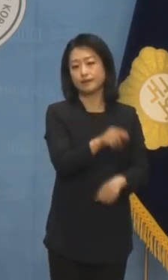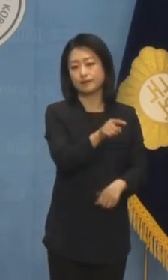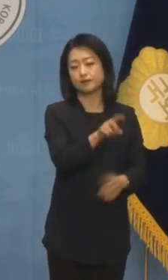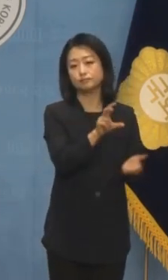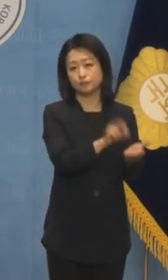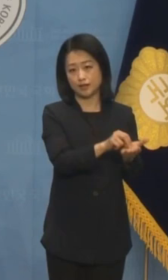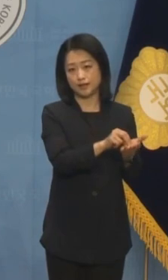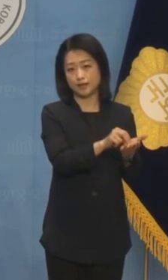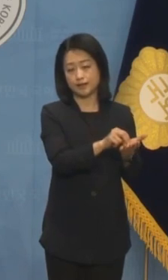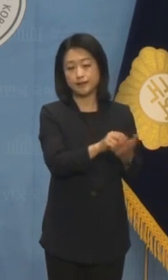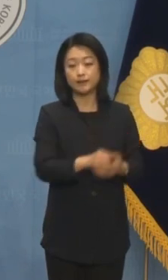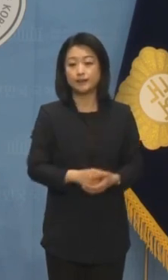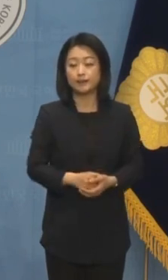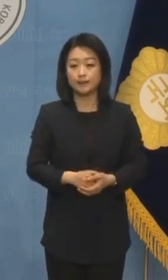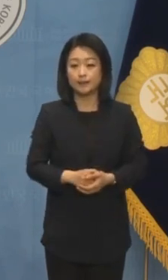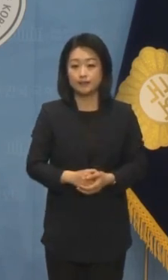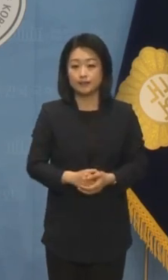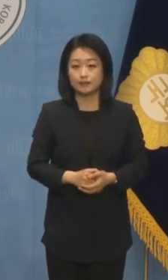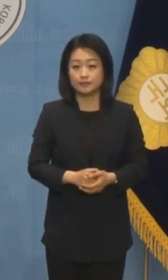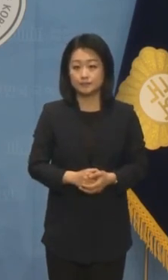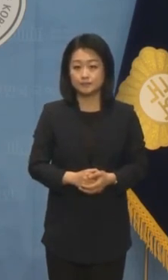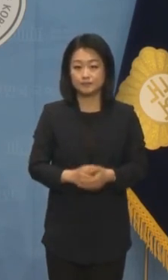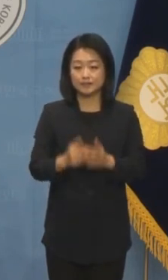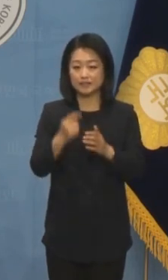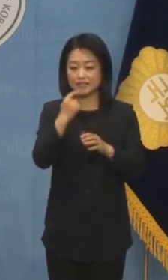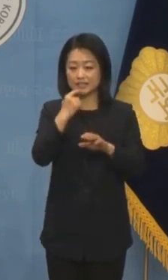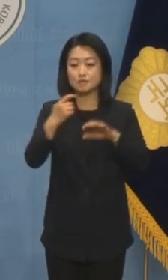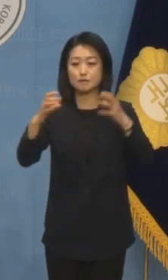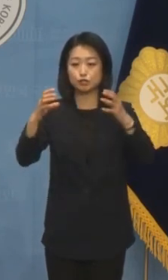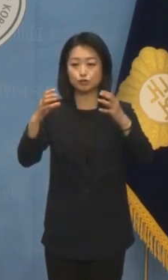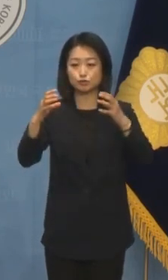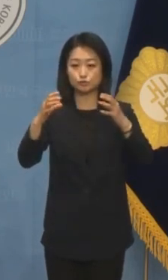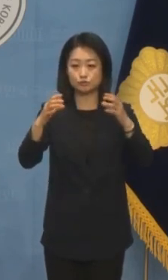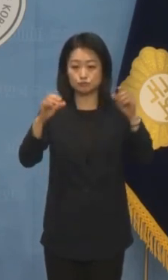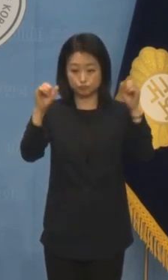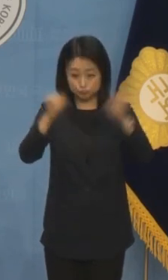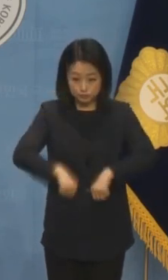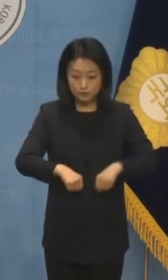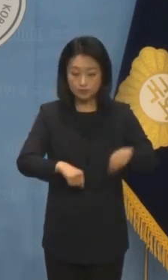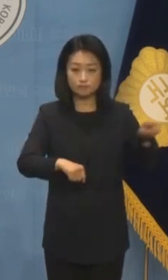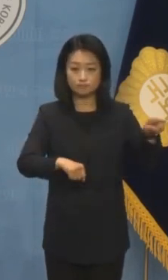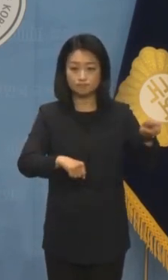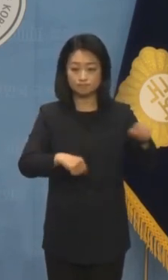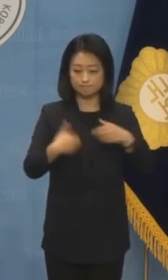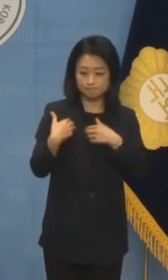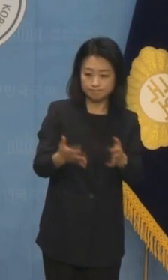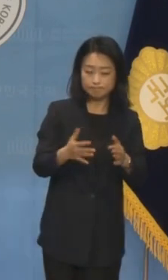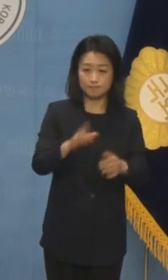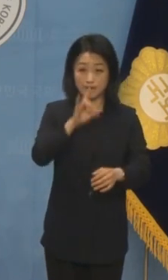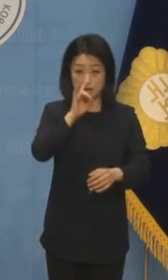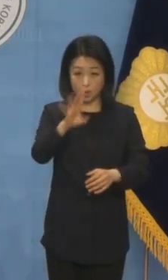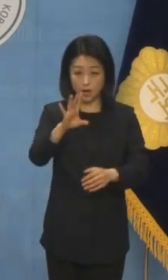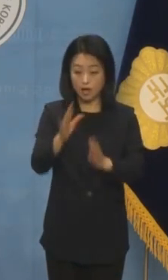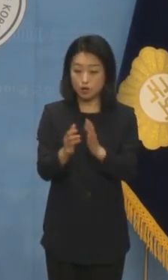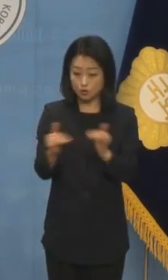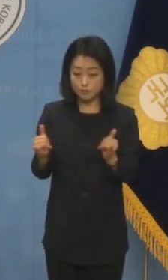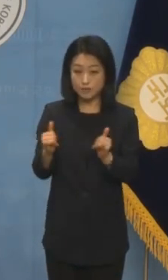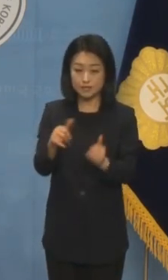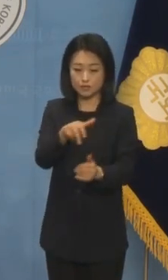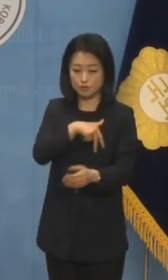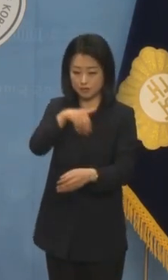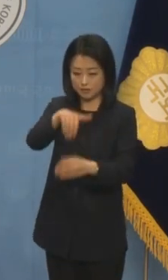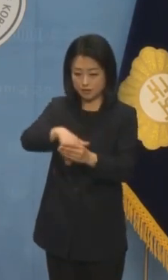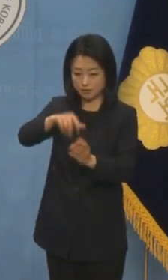있습니다. 더 이상 민주주의가 무너지는 것을 침묵하거나 방관하지 말라는 것이 이번